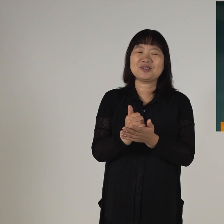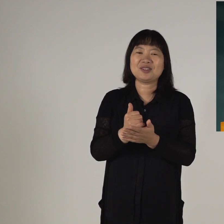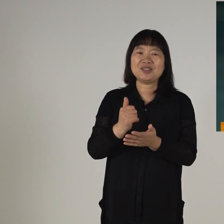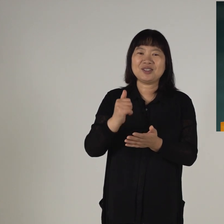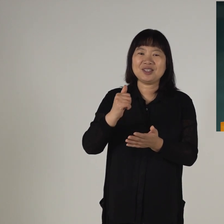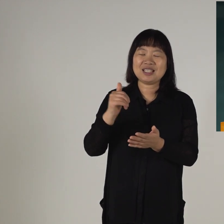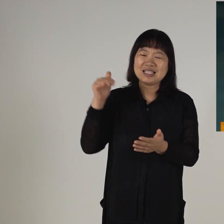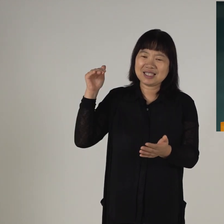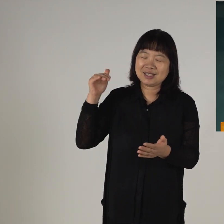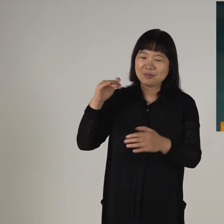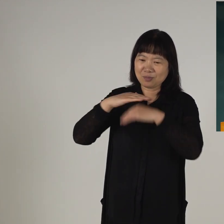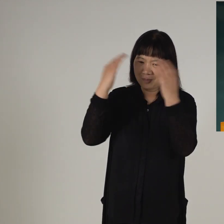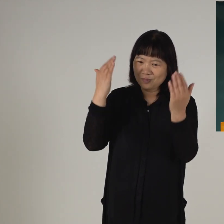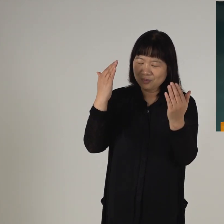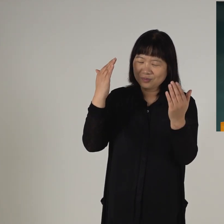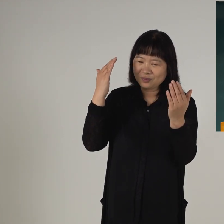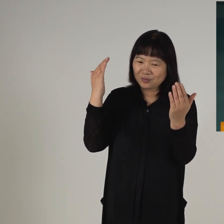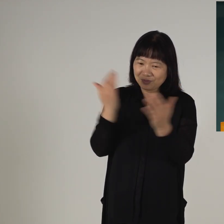믿으려는 기독교인들.